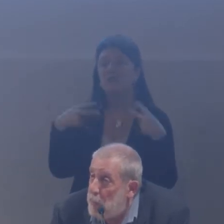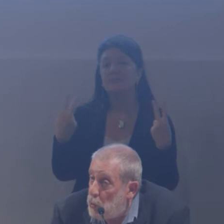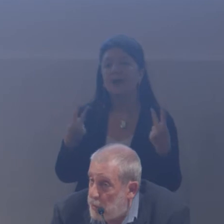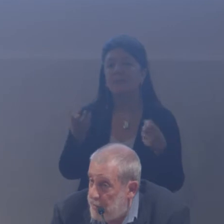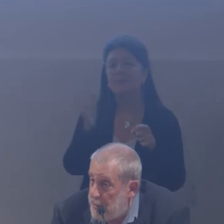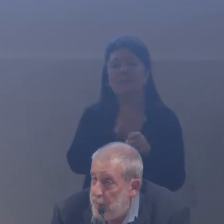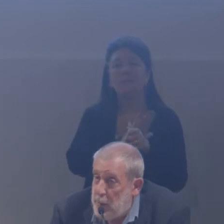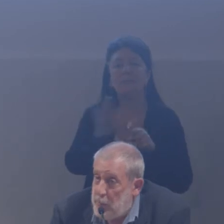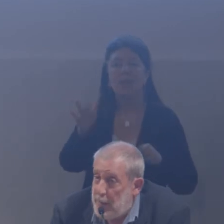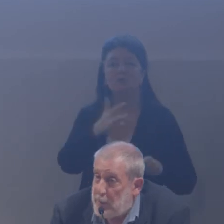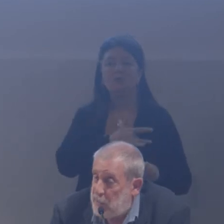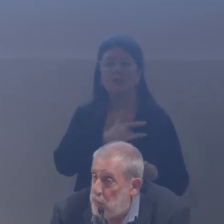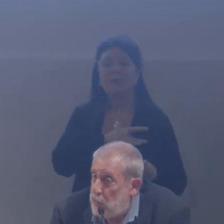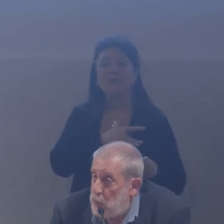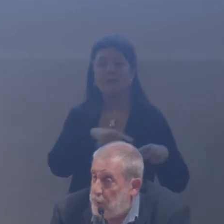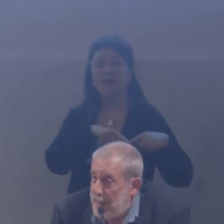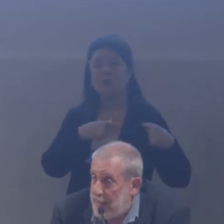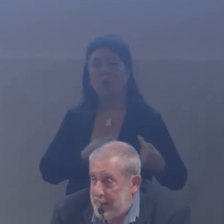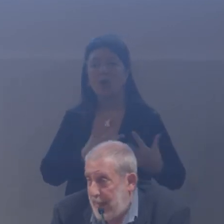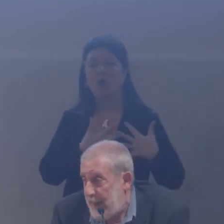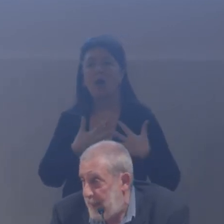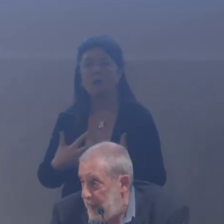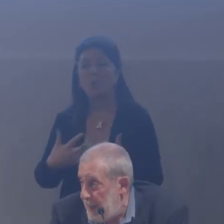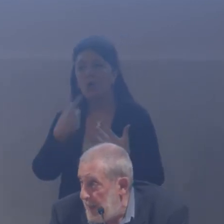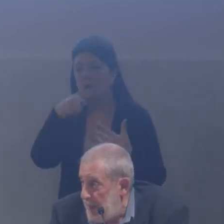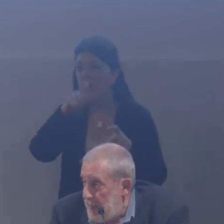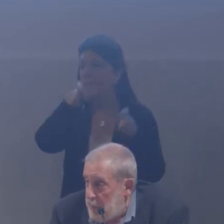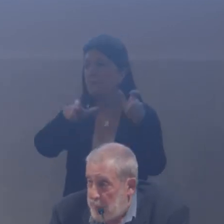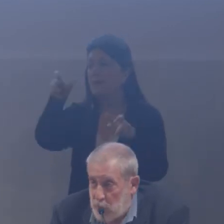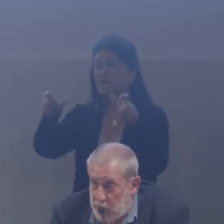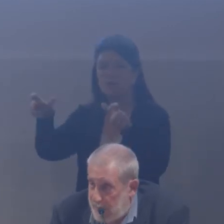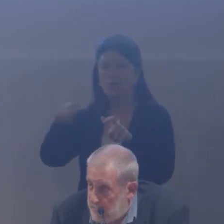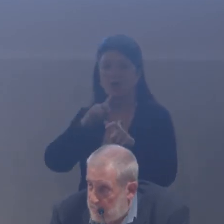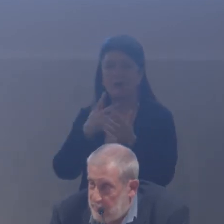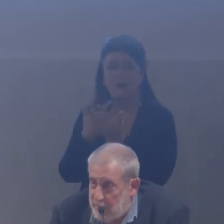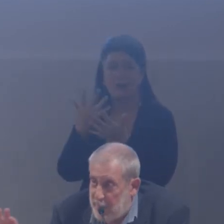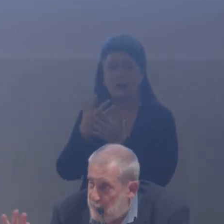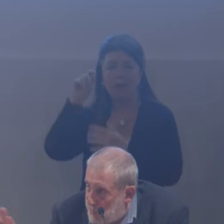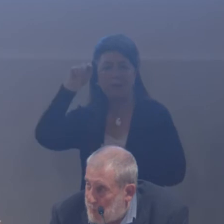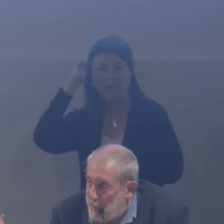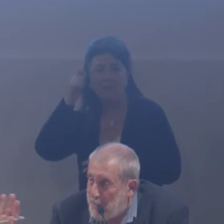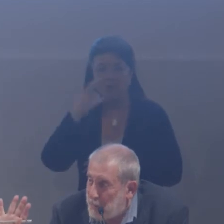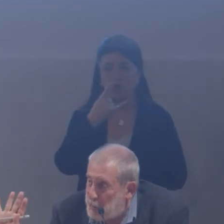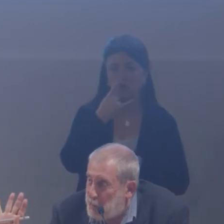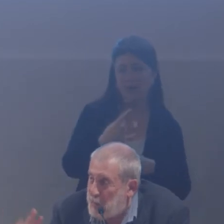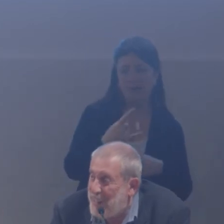di amore per le persone di cui parla, tranne i mafiosi e i cattivi,